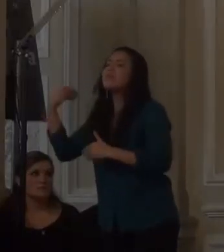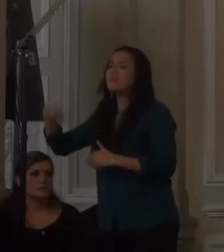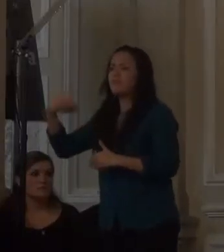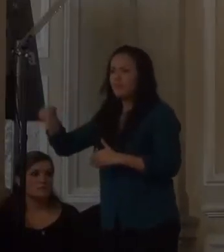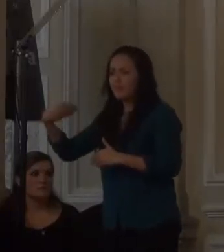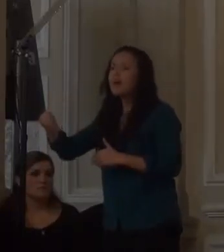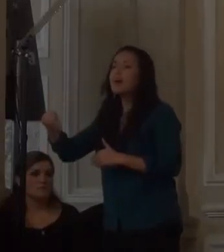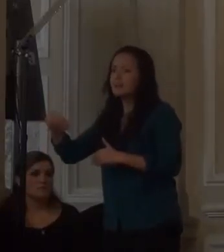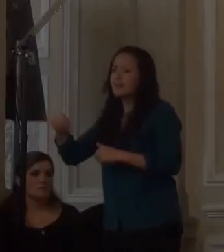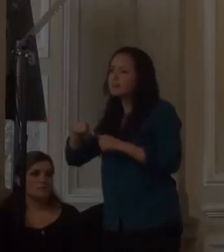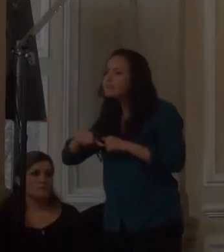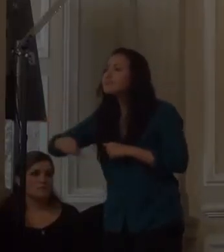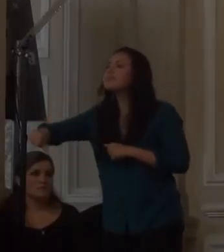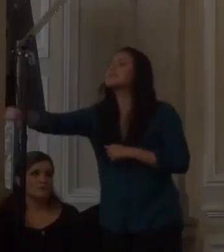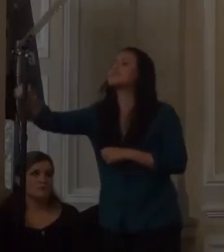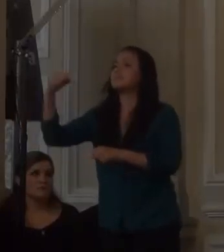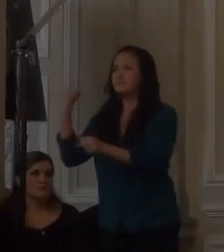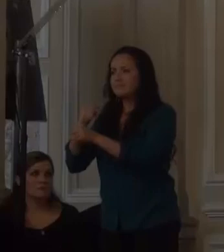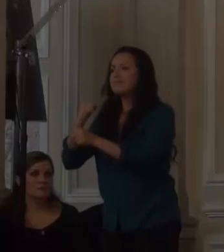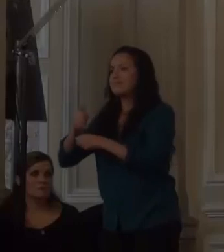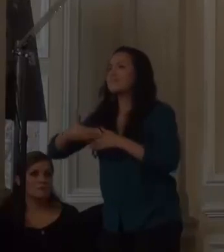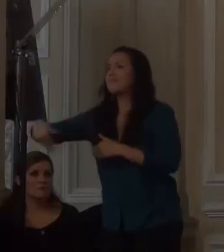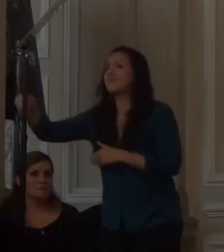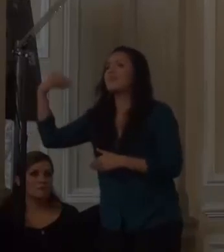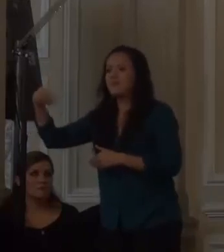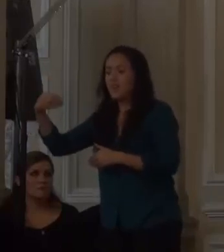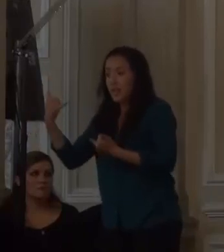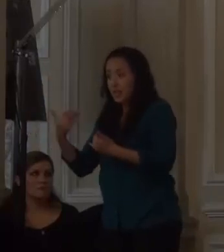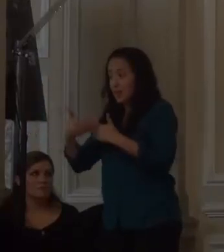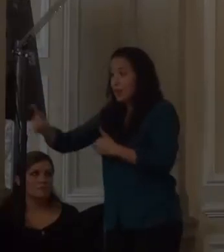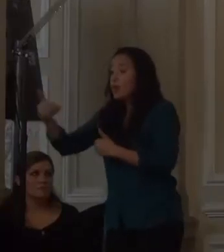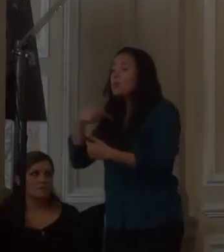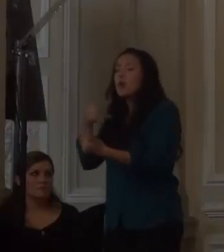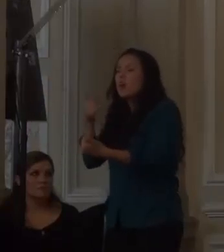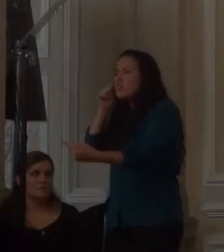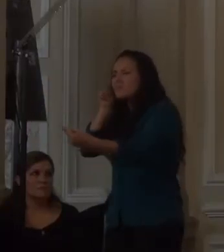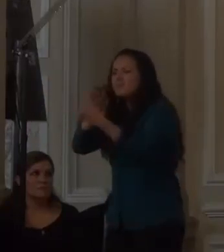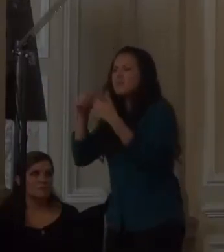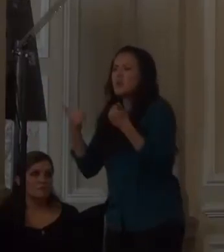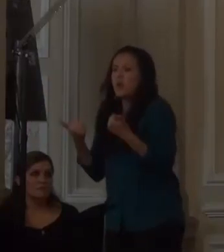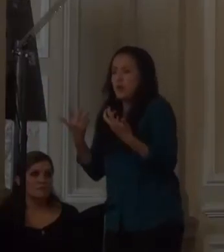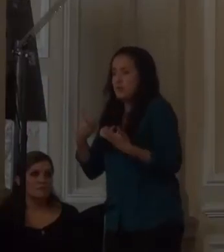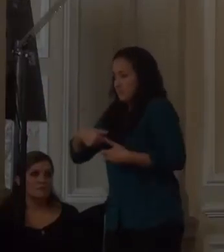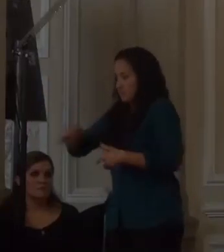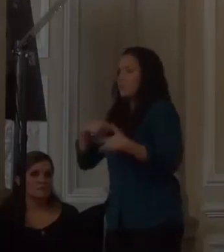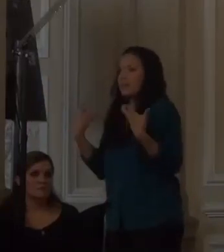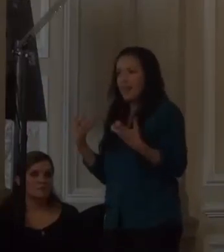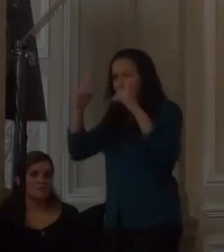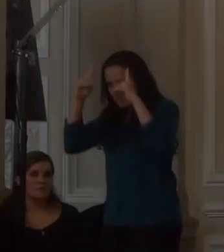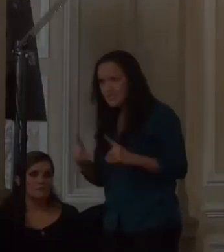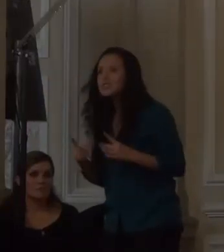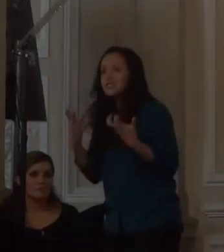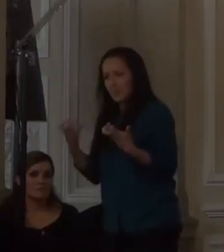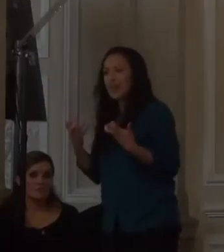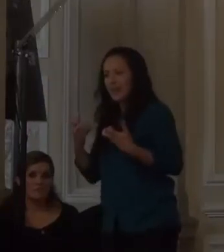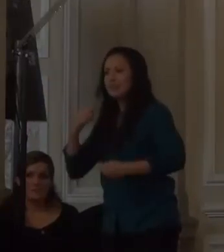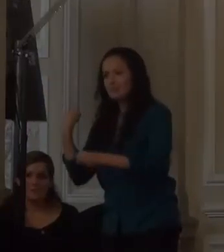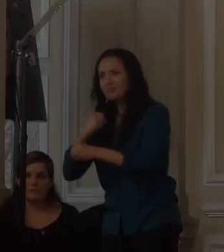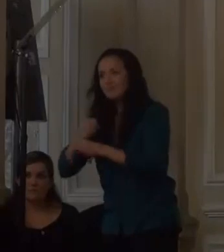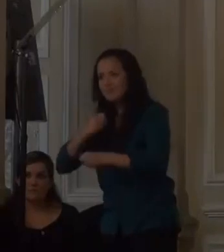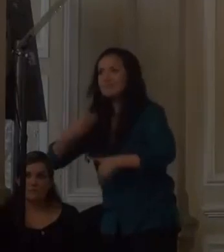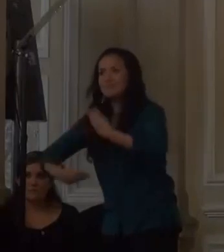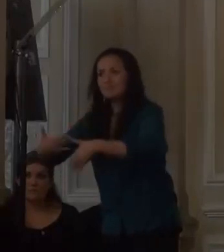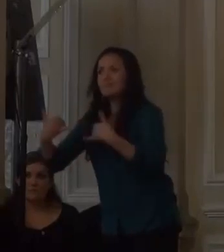un larguísimo camino por recorrer, pero estamos decididos a hacerlo. Y estamos decididos a